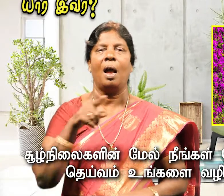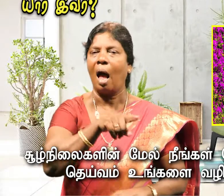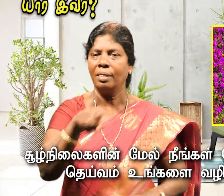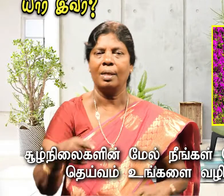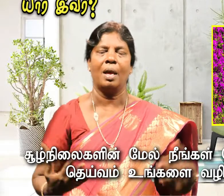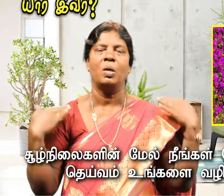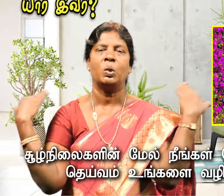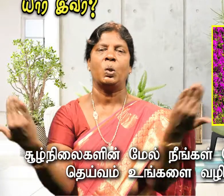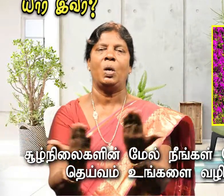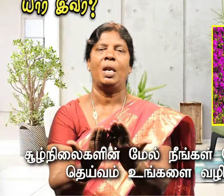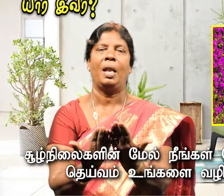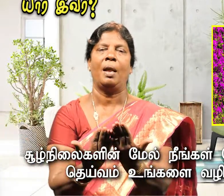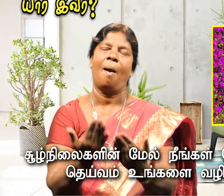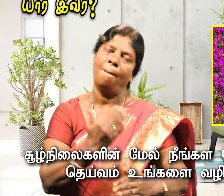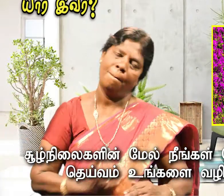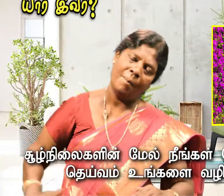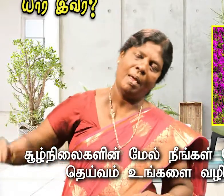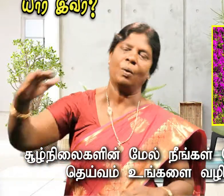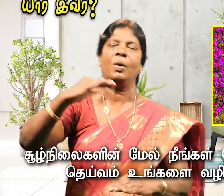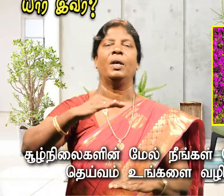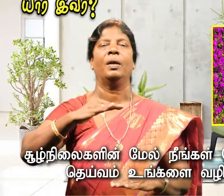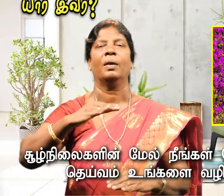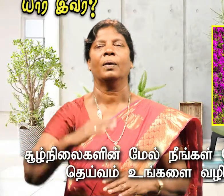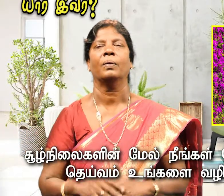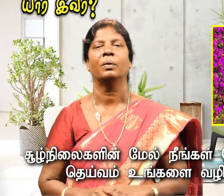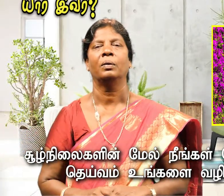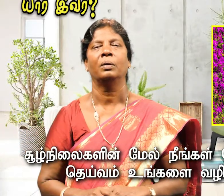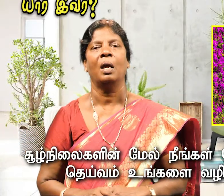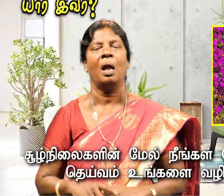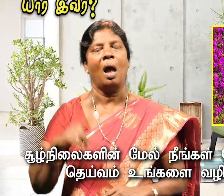நீங்கள் அந்த சூழ்நிலைகளை மேற்கொண்டு